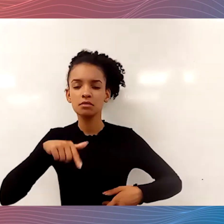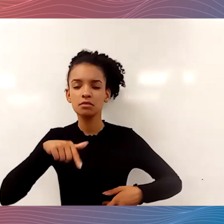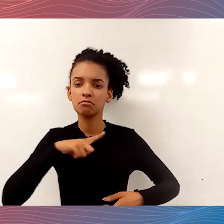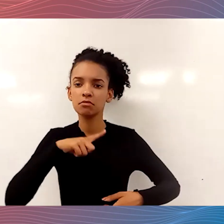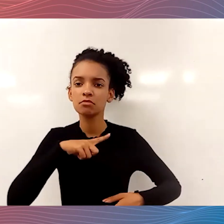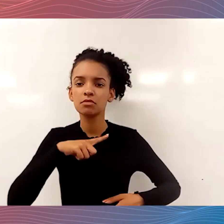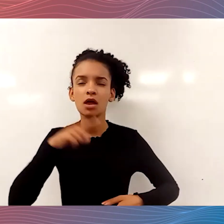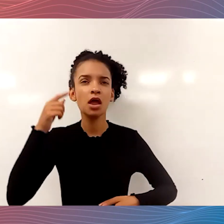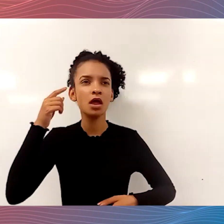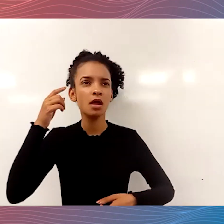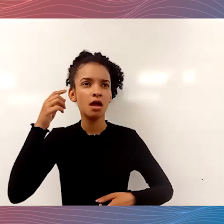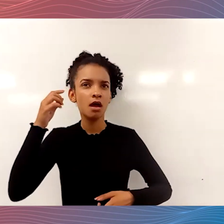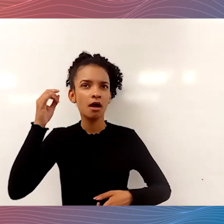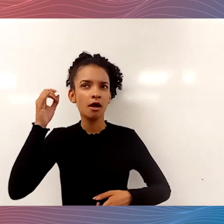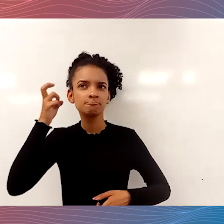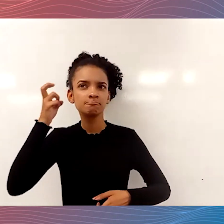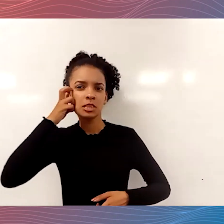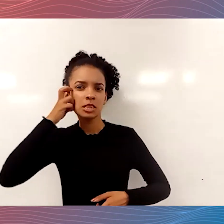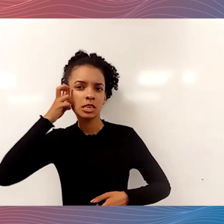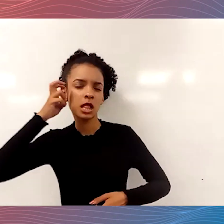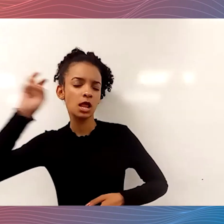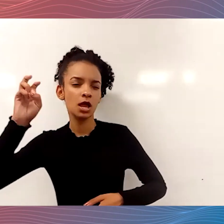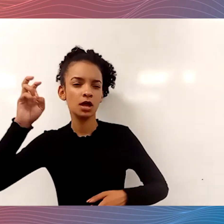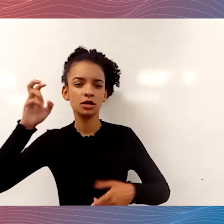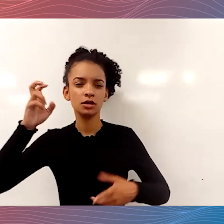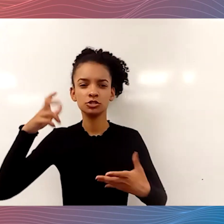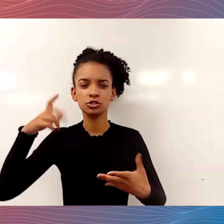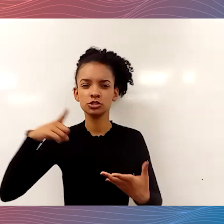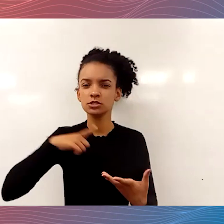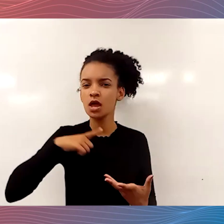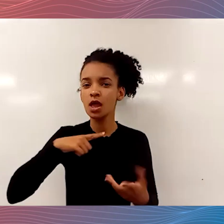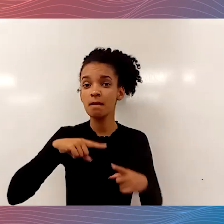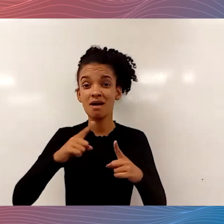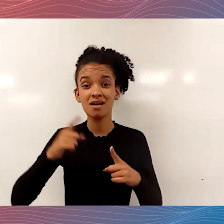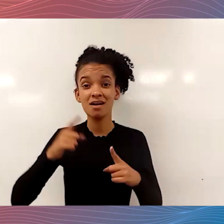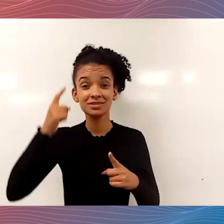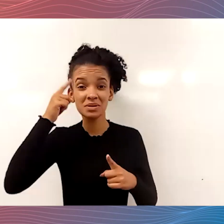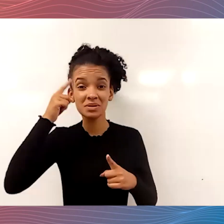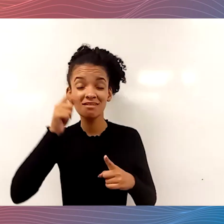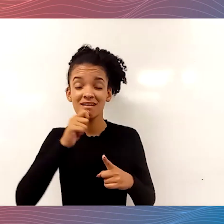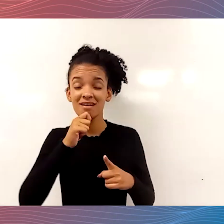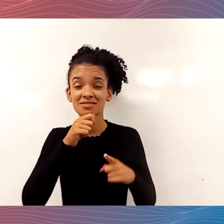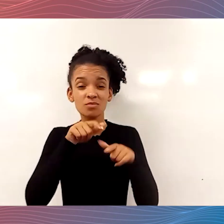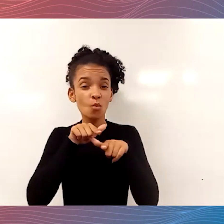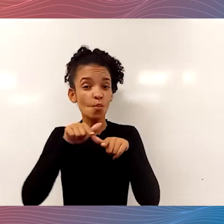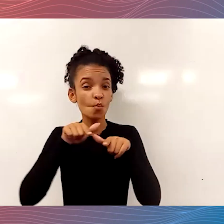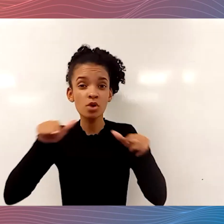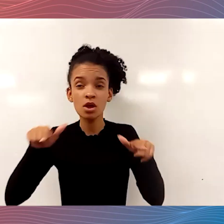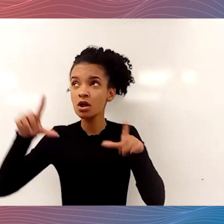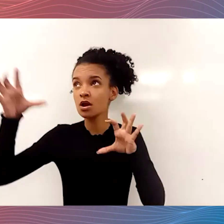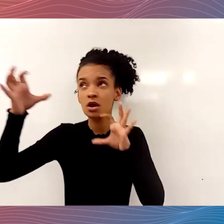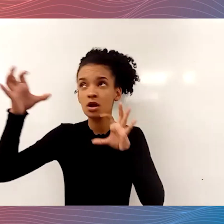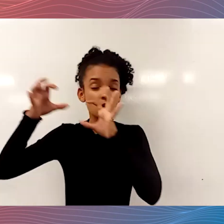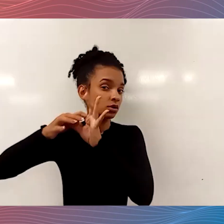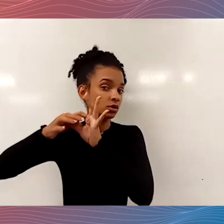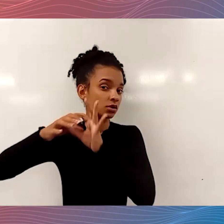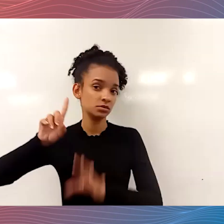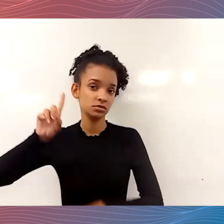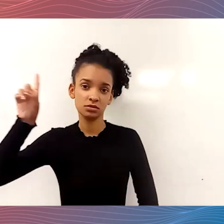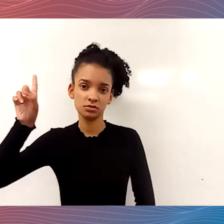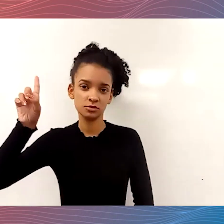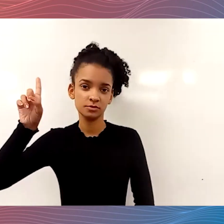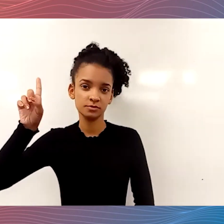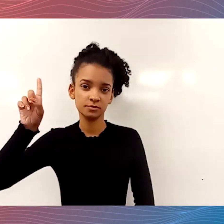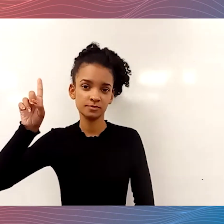seus pensamentos são vazios, não se conectam com Deus. Mas, irmãos, o nosso entendimento estava em